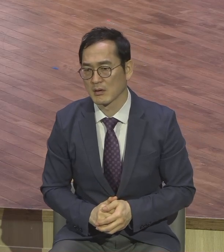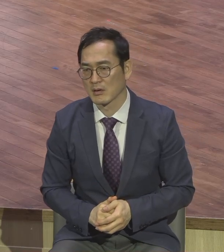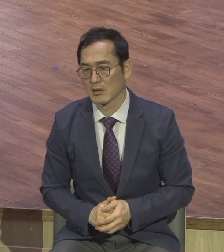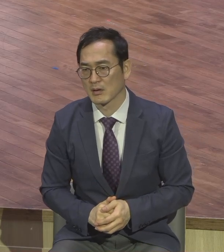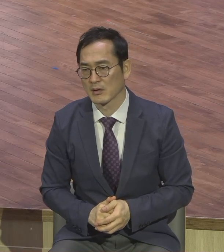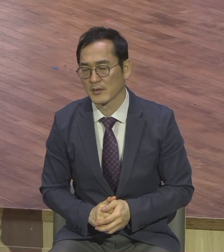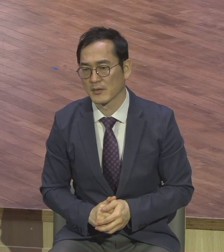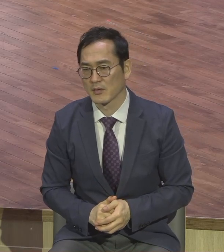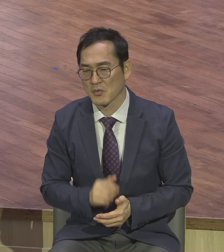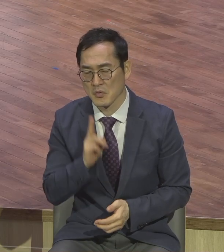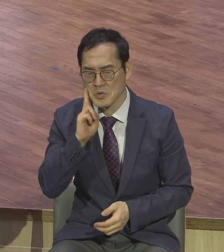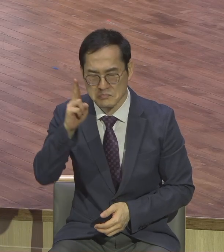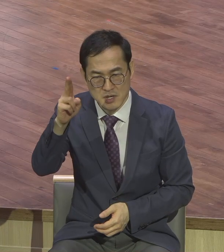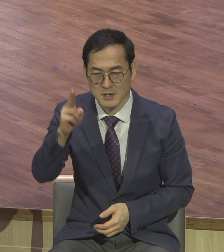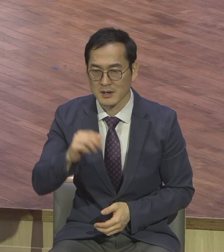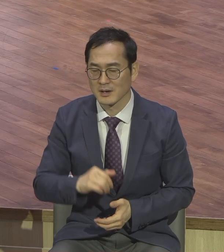정도로.